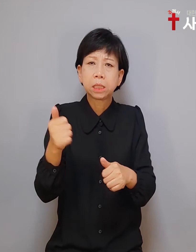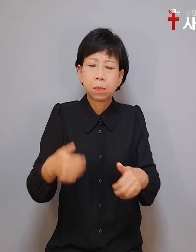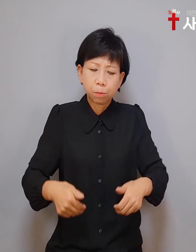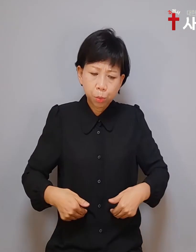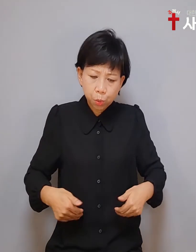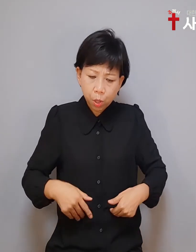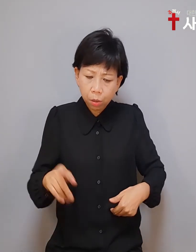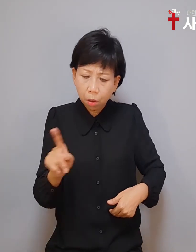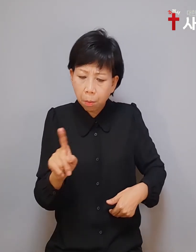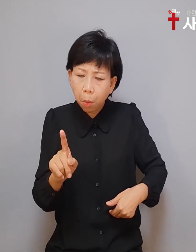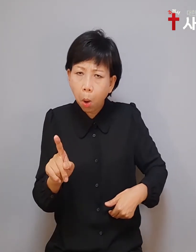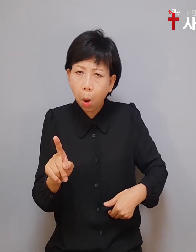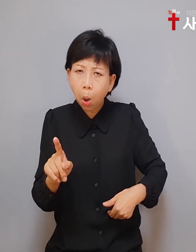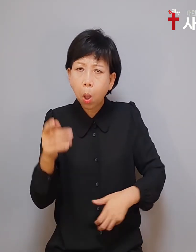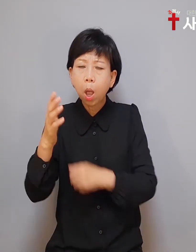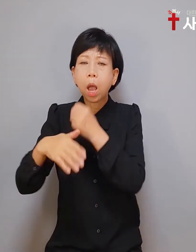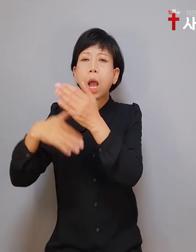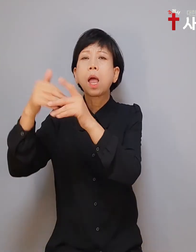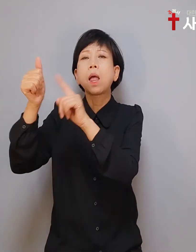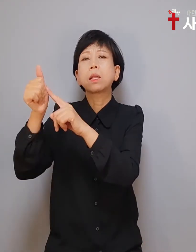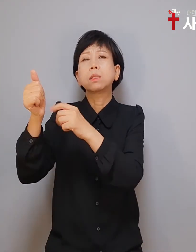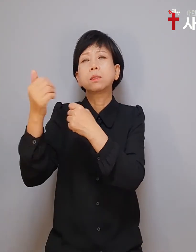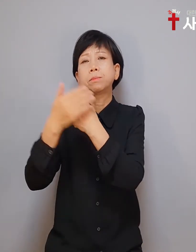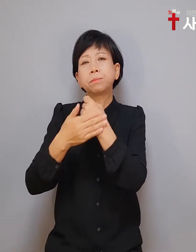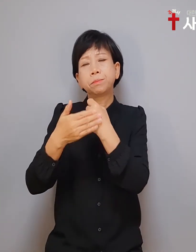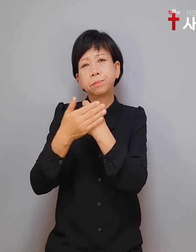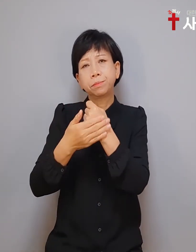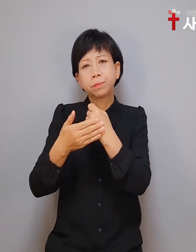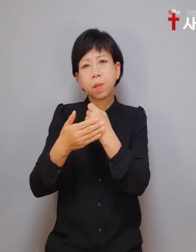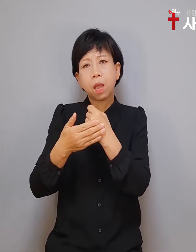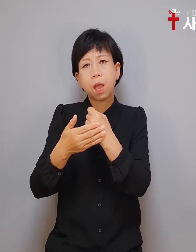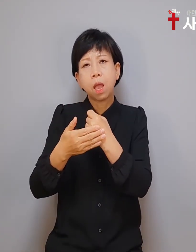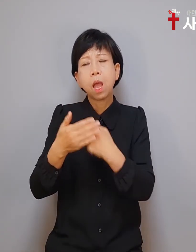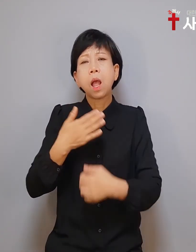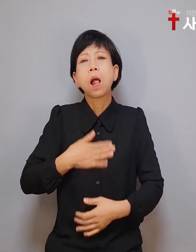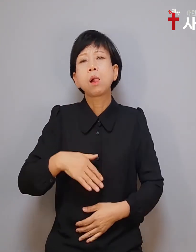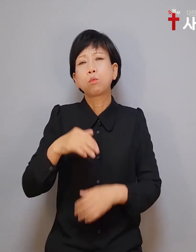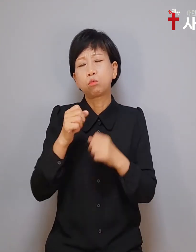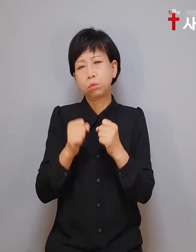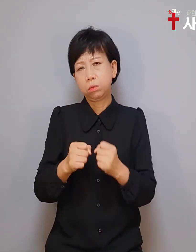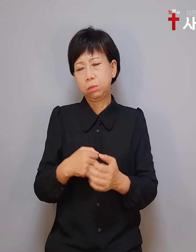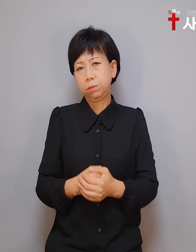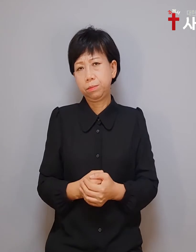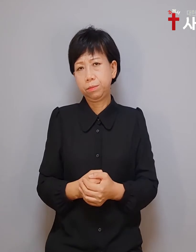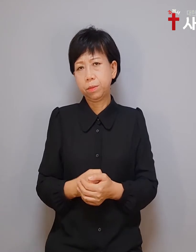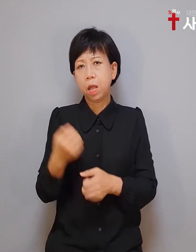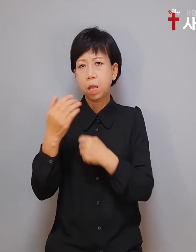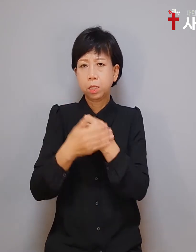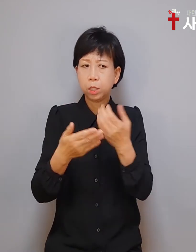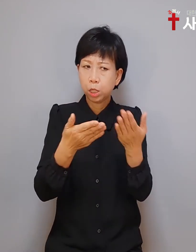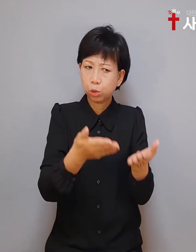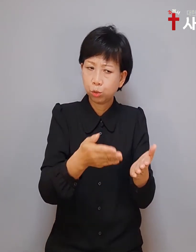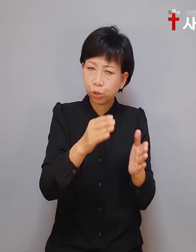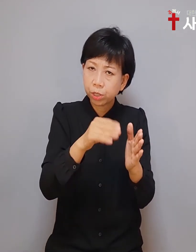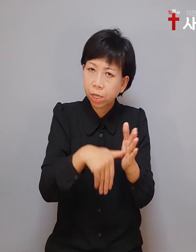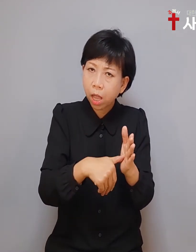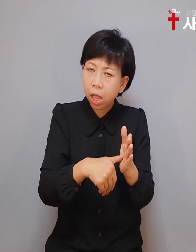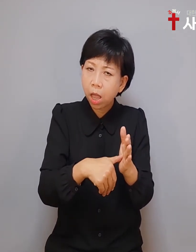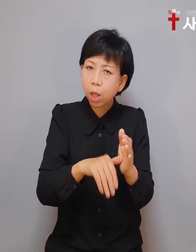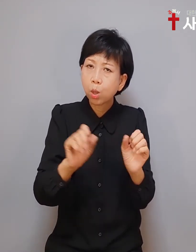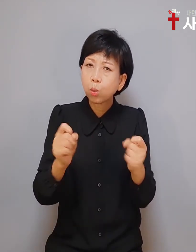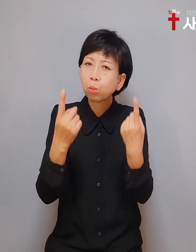은혜, 그것에 맞는 가로 열고 고난 가로 닫고 고난도 함께 주신다는